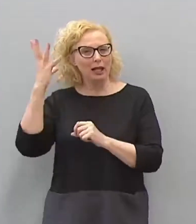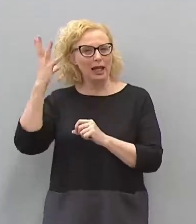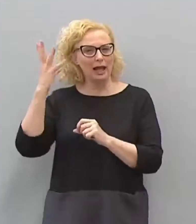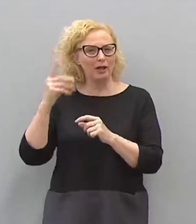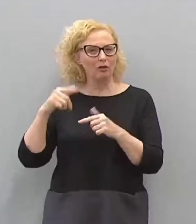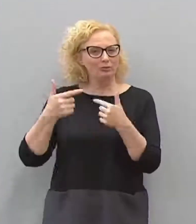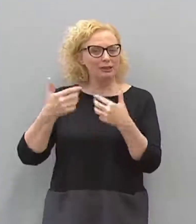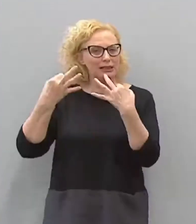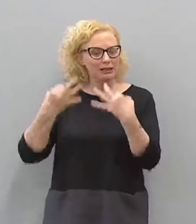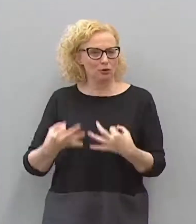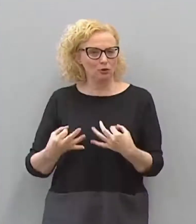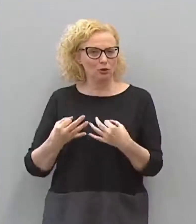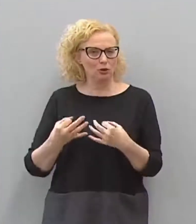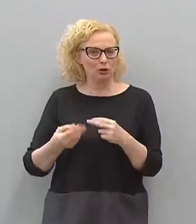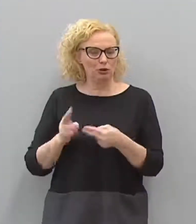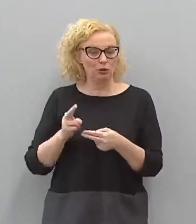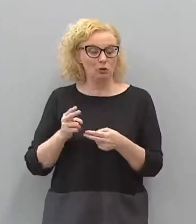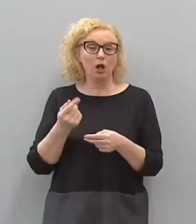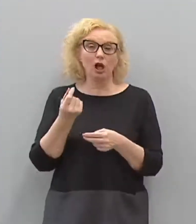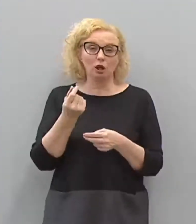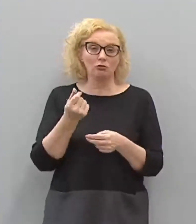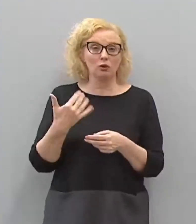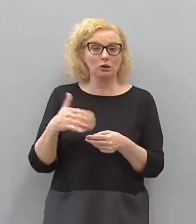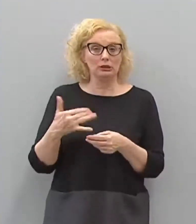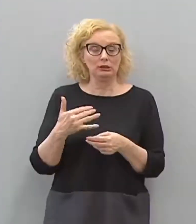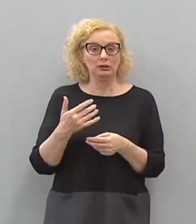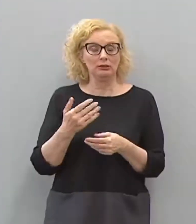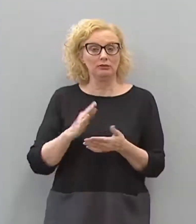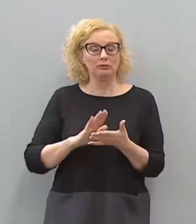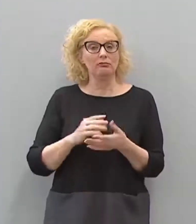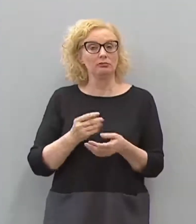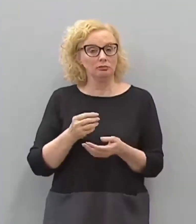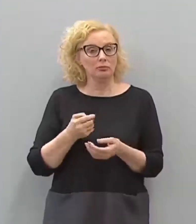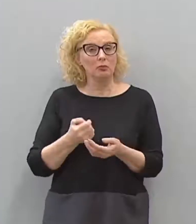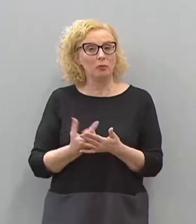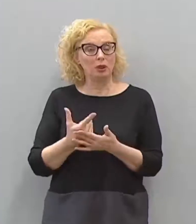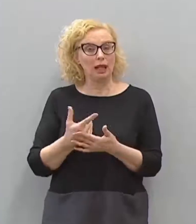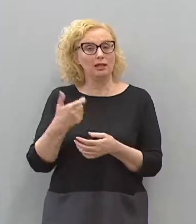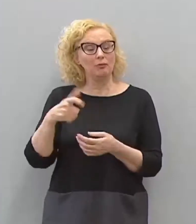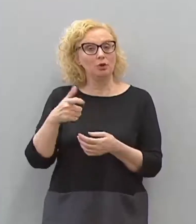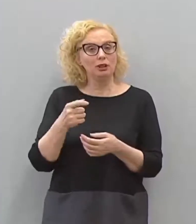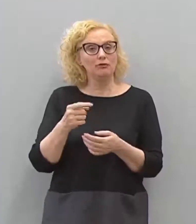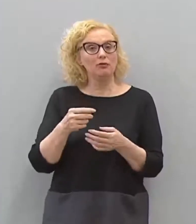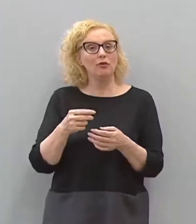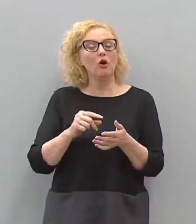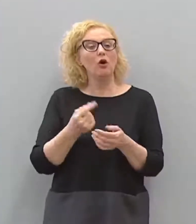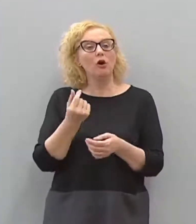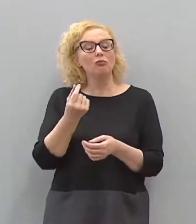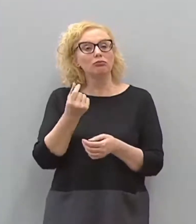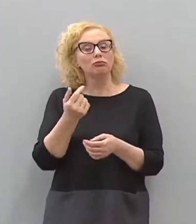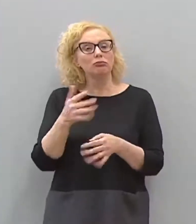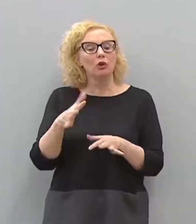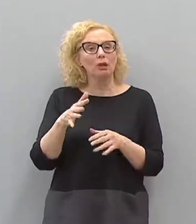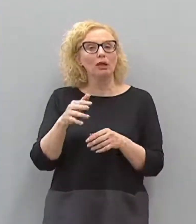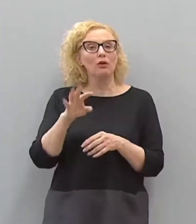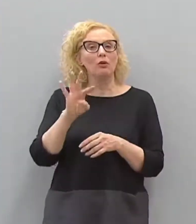sicuro la cifra è rilevante perché diciamo l'adeguamento del viadotto in totale pesa circa